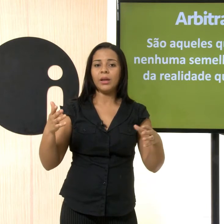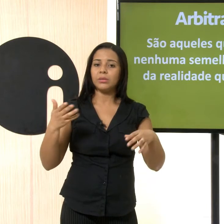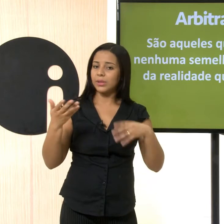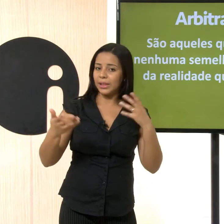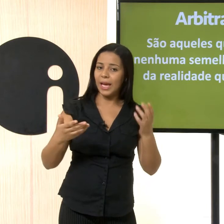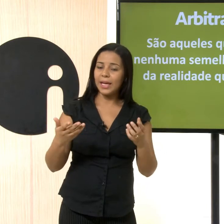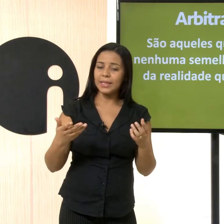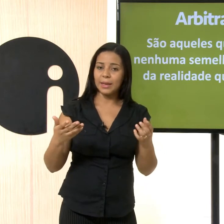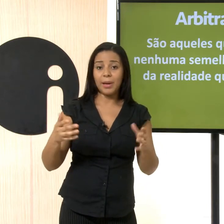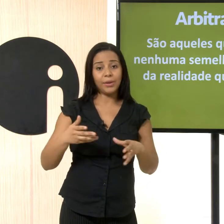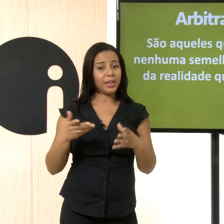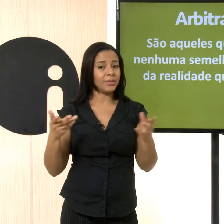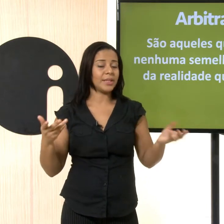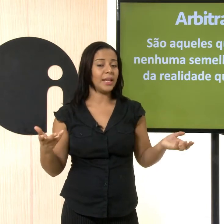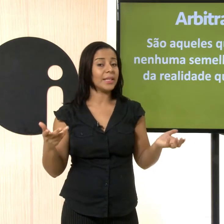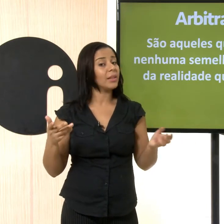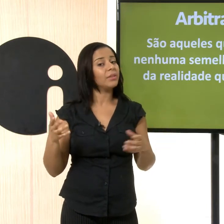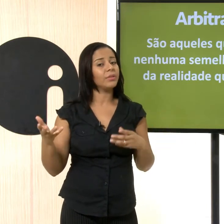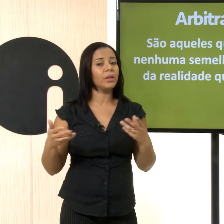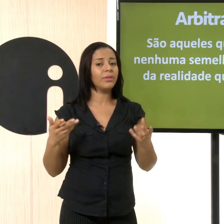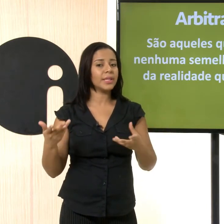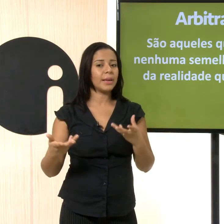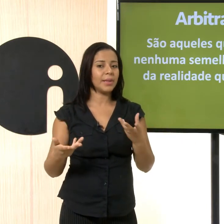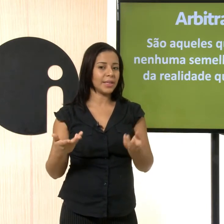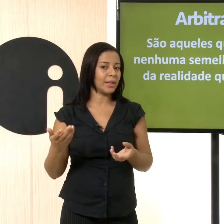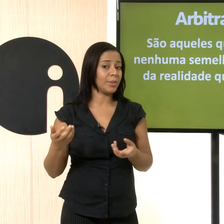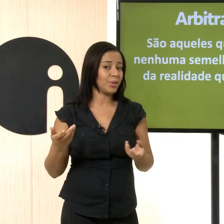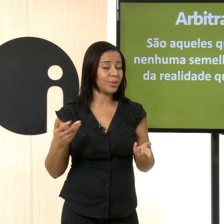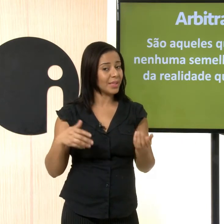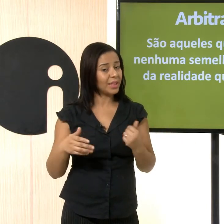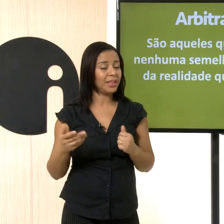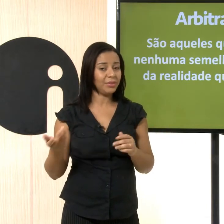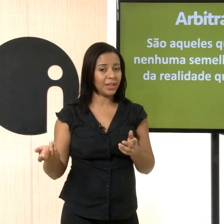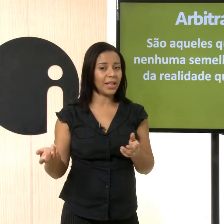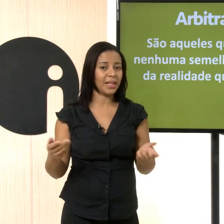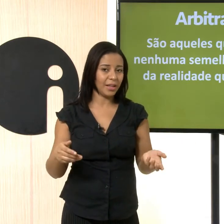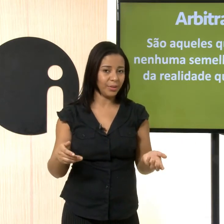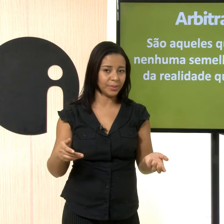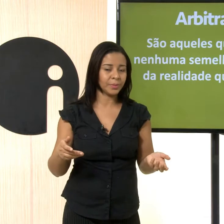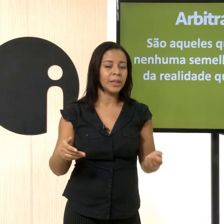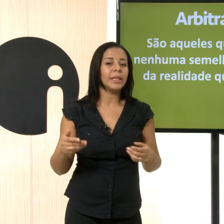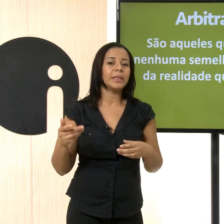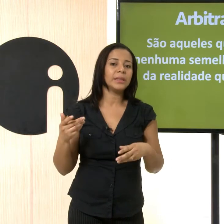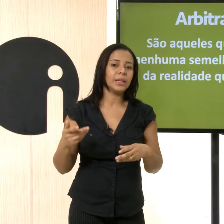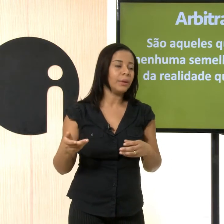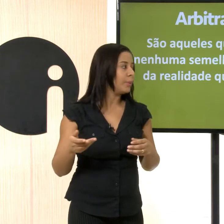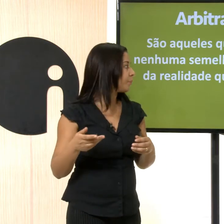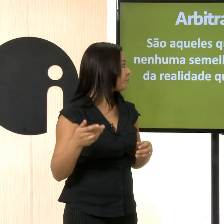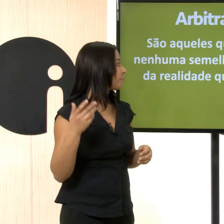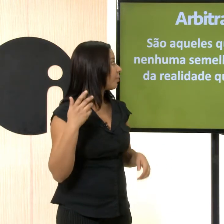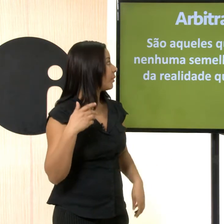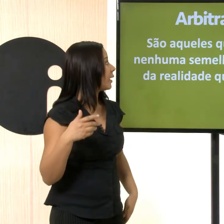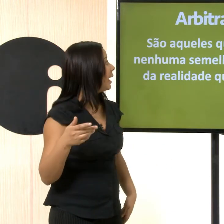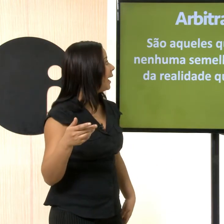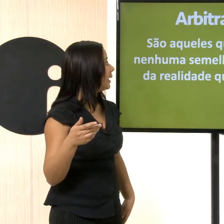os sinais, a maioria dos sinais, ela não vai saber exatamente o que significa cada um. Então,